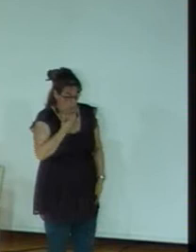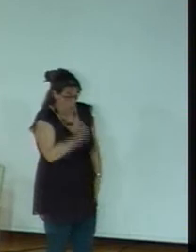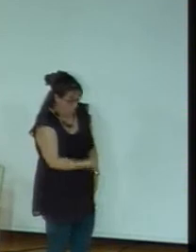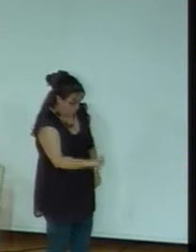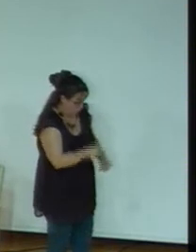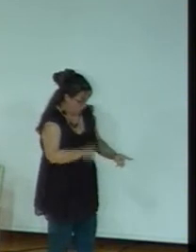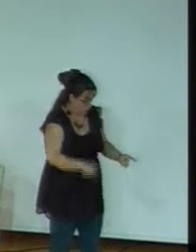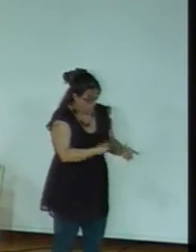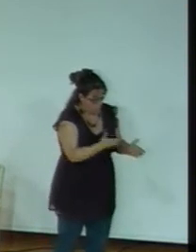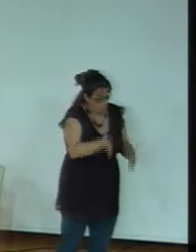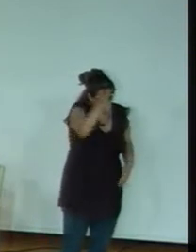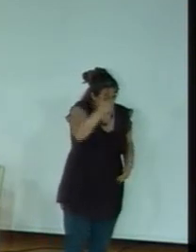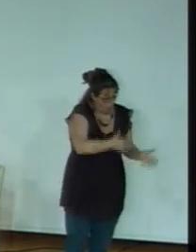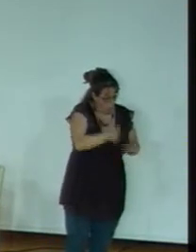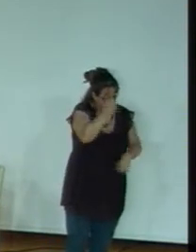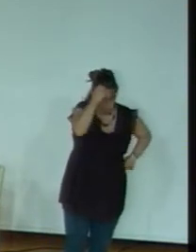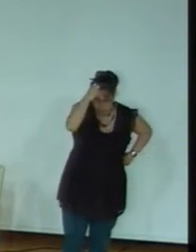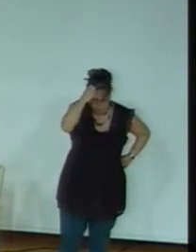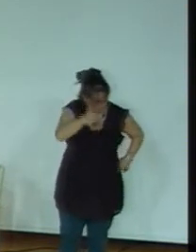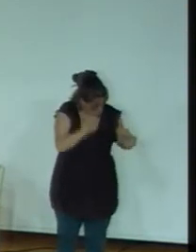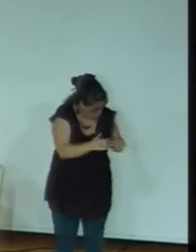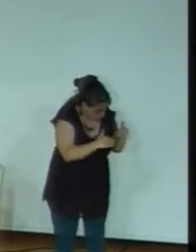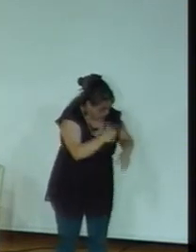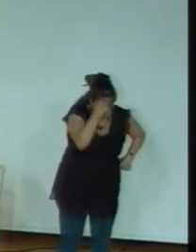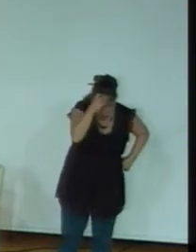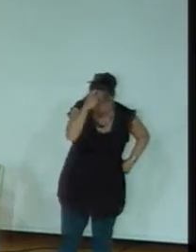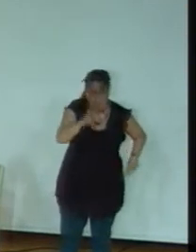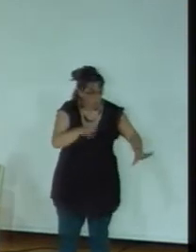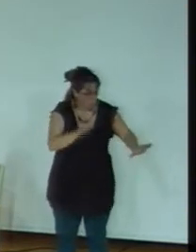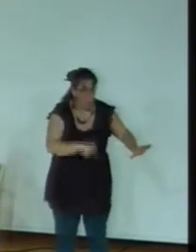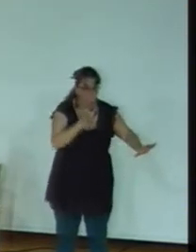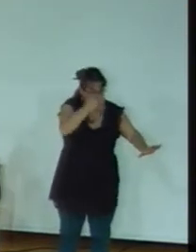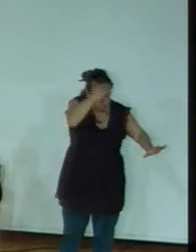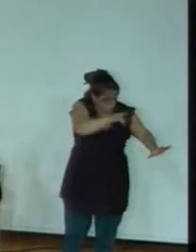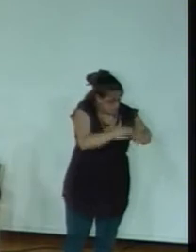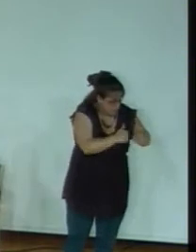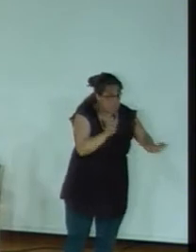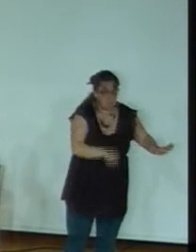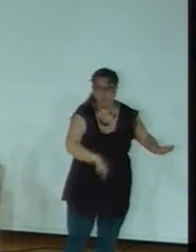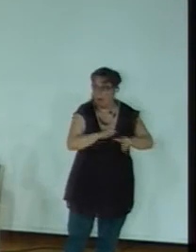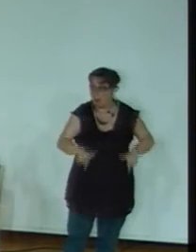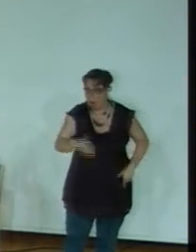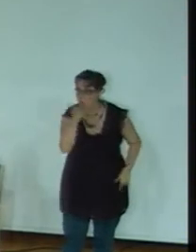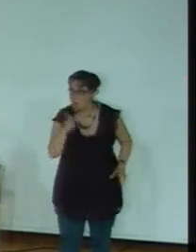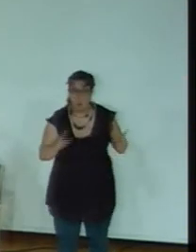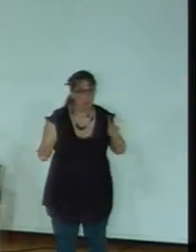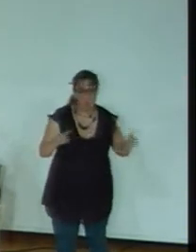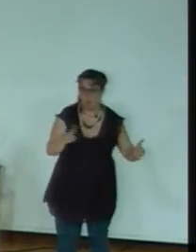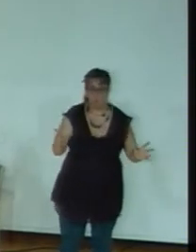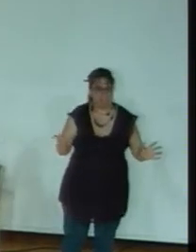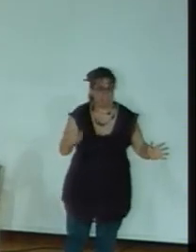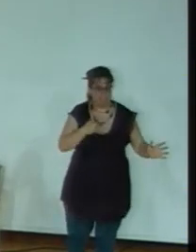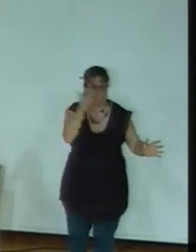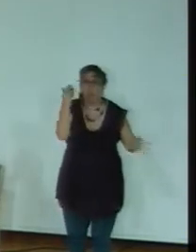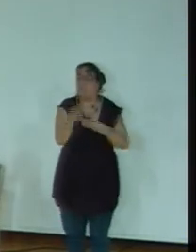et qui veulent faire des métiers que je ne connais pas spécialement et quelle est la meilleure école dans ce métier. Enfin, tous, on a à prendre des décisions dans des domaines qu'on ne connaît pas, ou quand on est